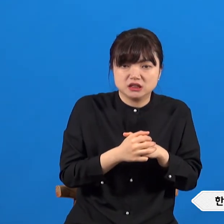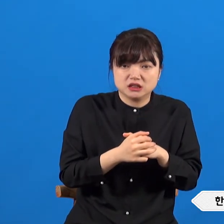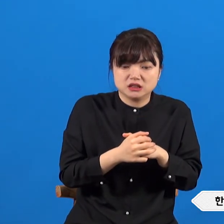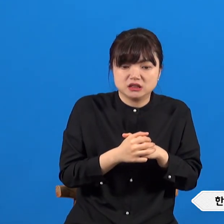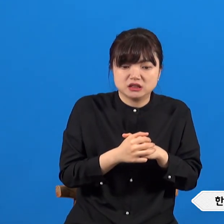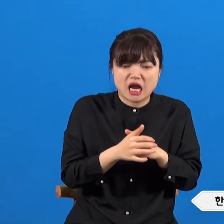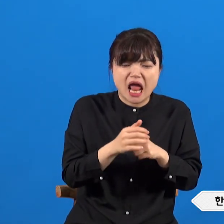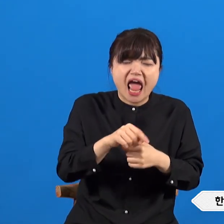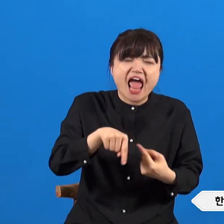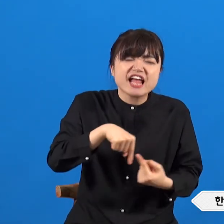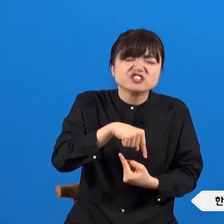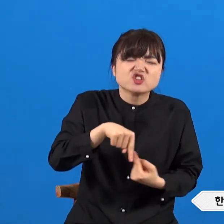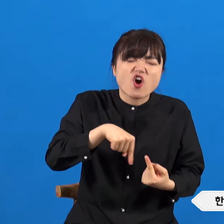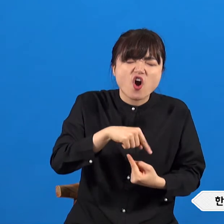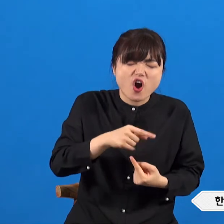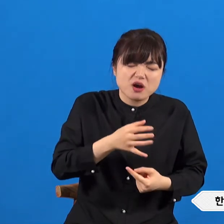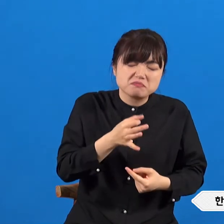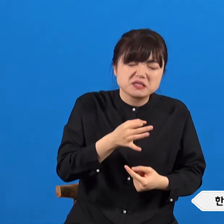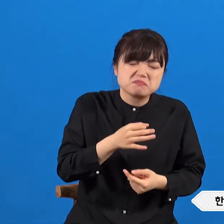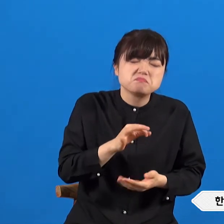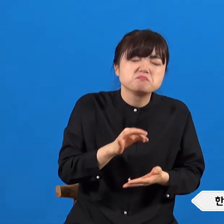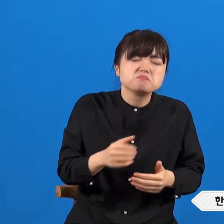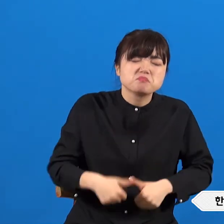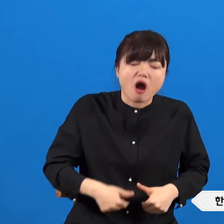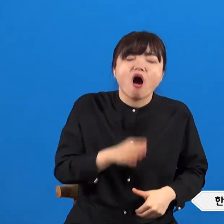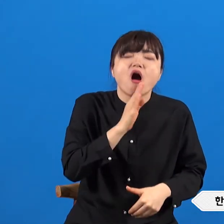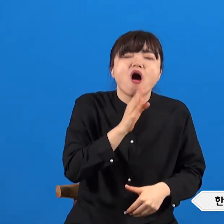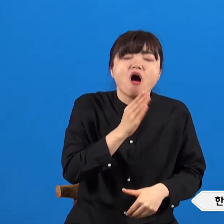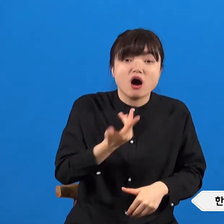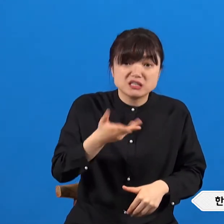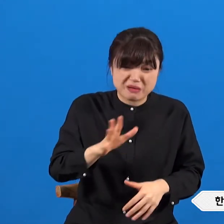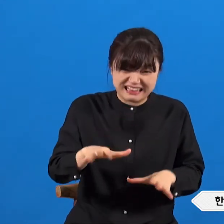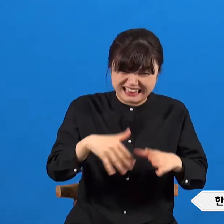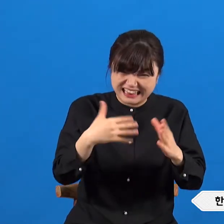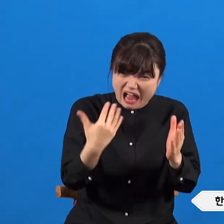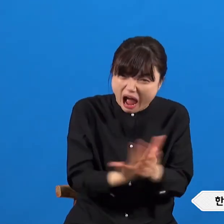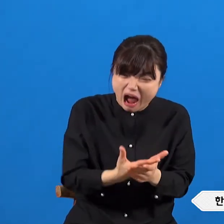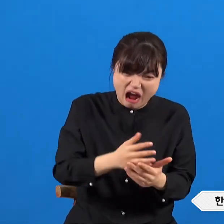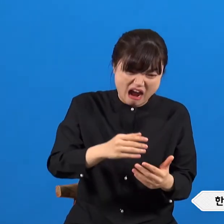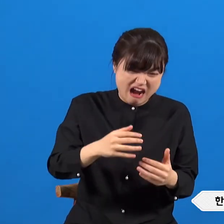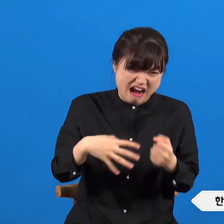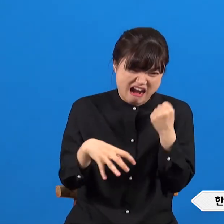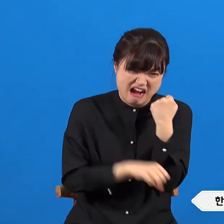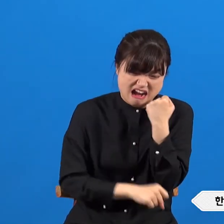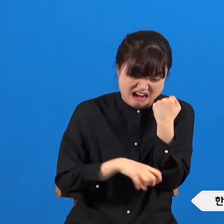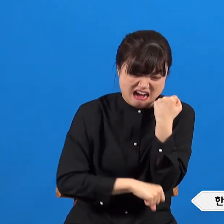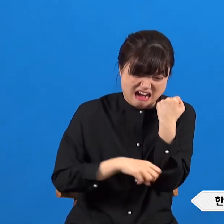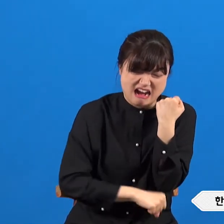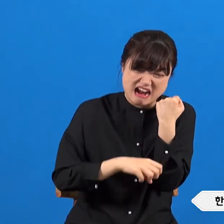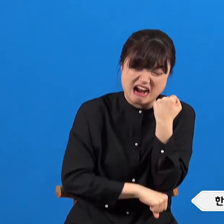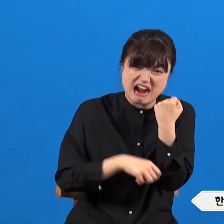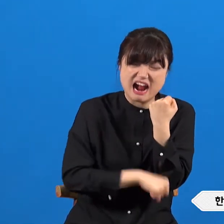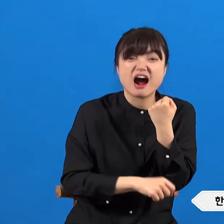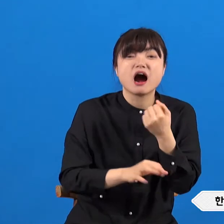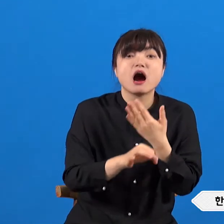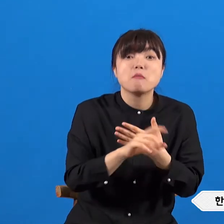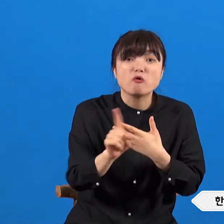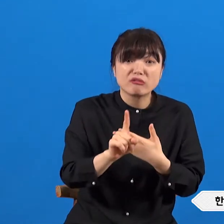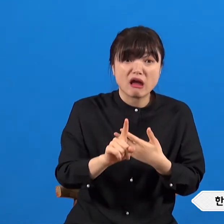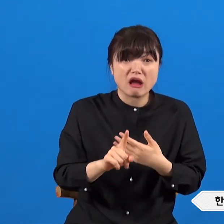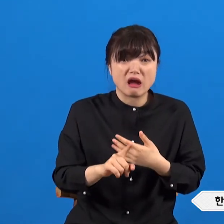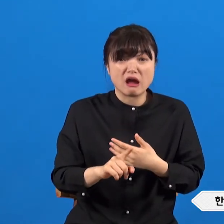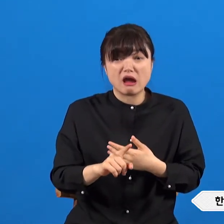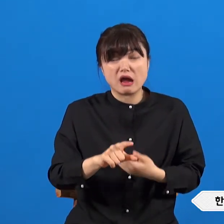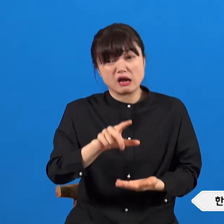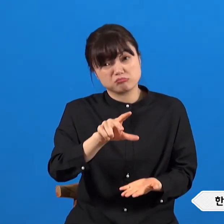행정비가 필요하지요. 그래서 써야 되지만은 그게 뭐 너무 절반 이상 돼버리면 배보다